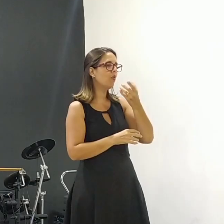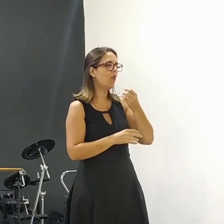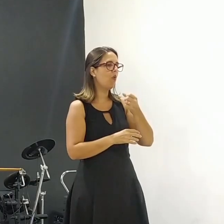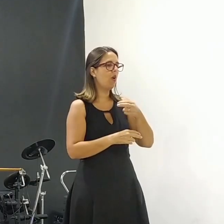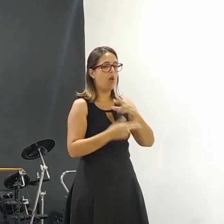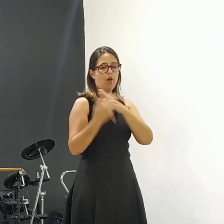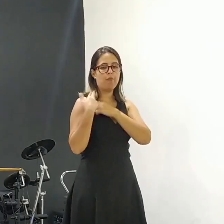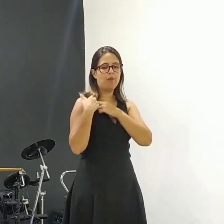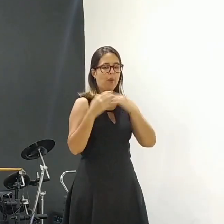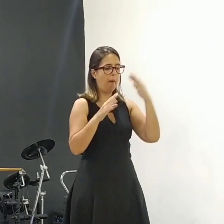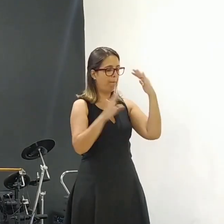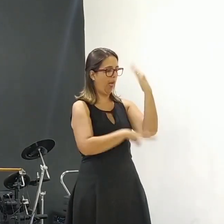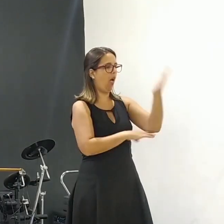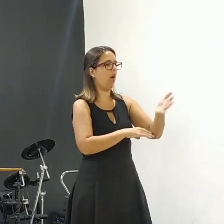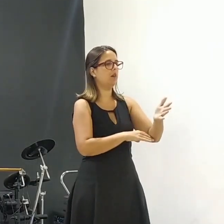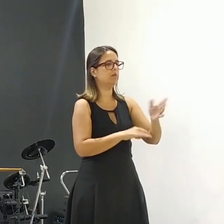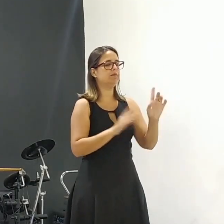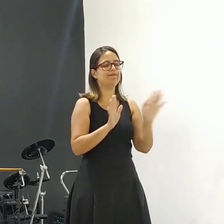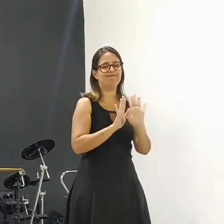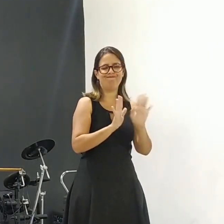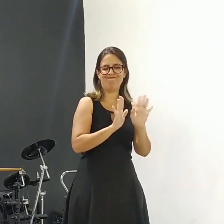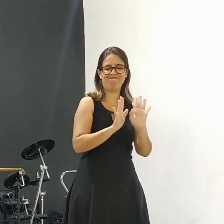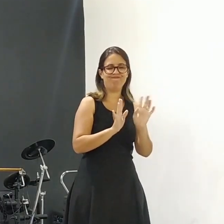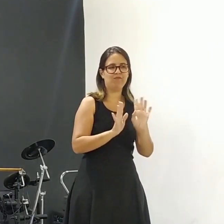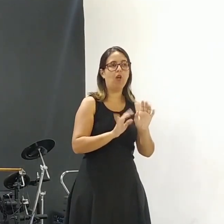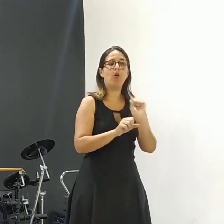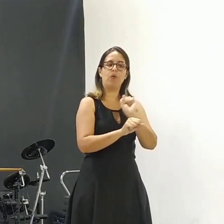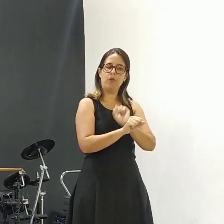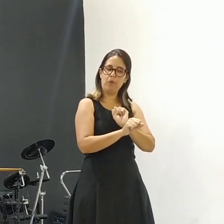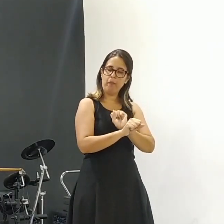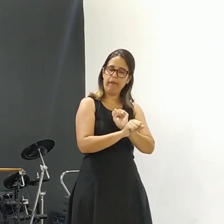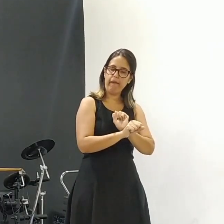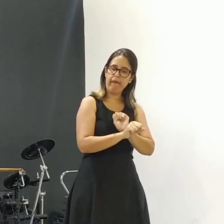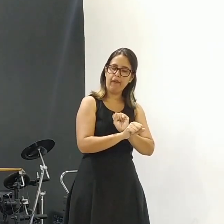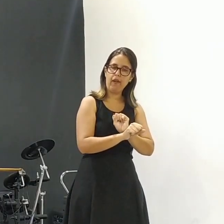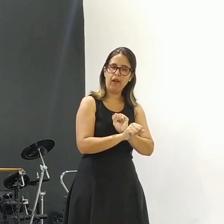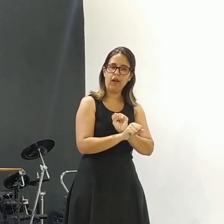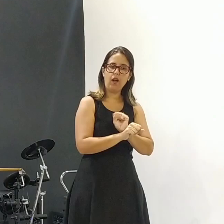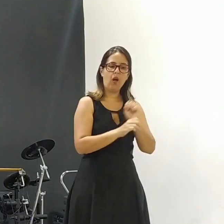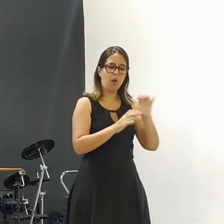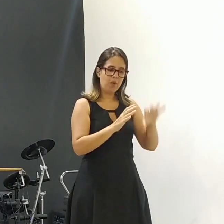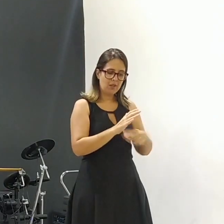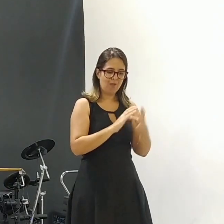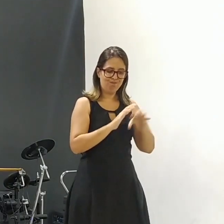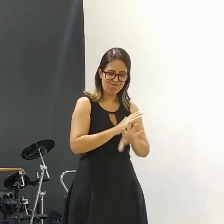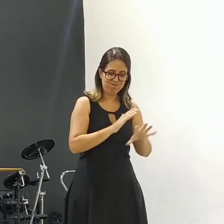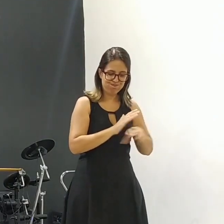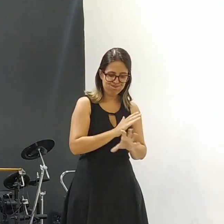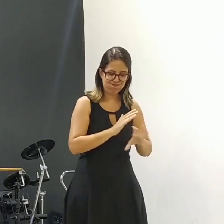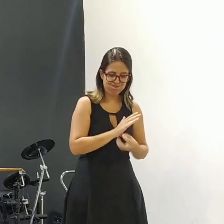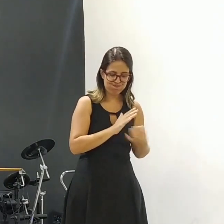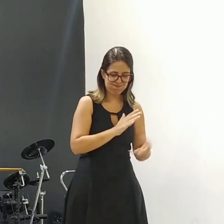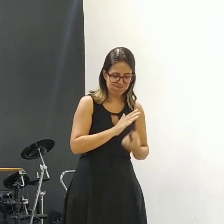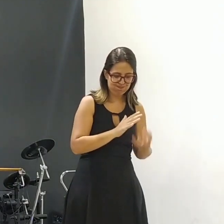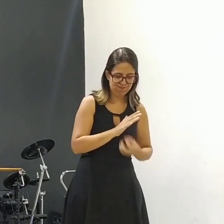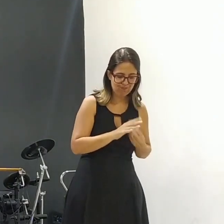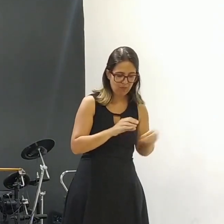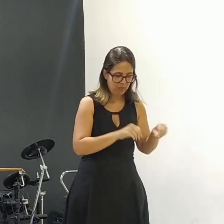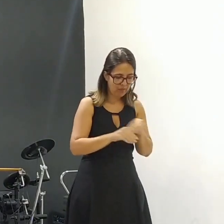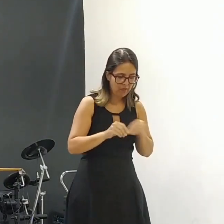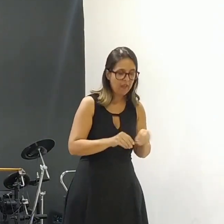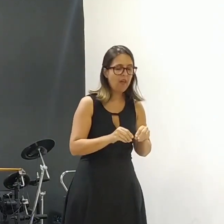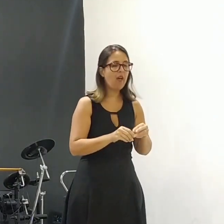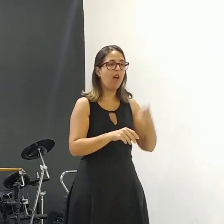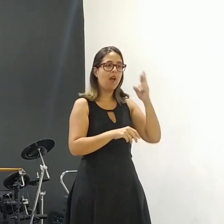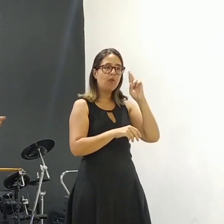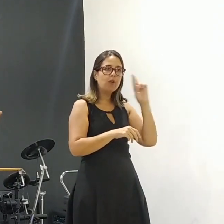queria cortar. O vinhadeiro falou: não, vamos esperar mais um pouco, vamos adubar, vamos cavar, e aí então, quando o Senhor